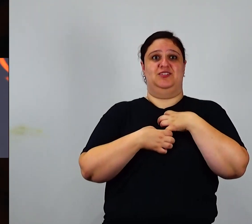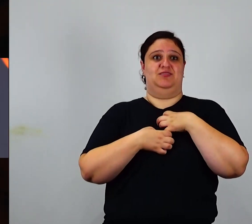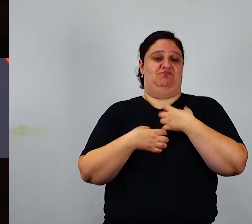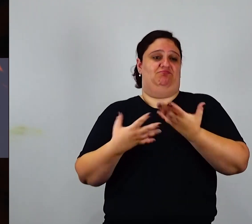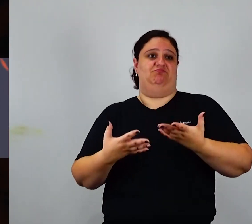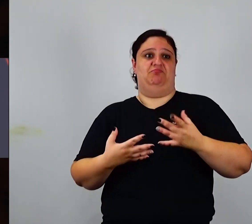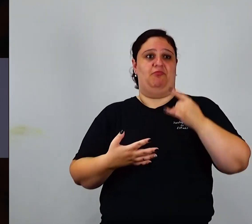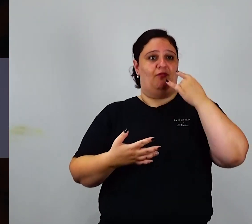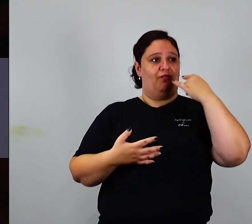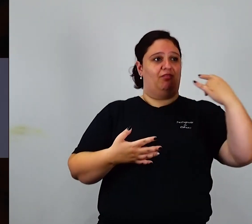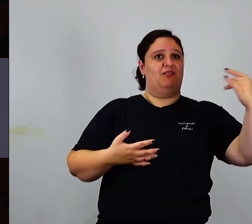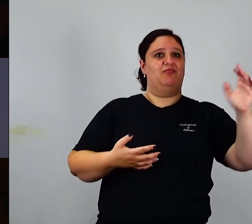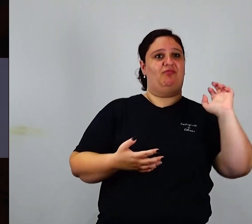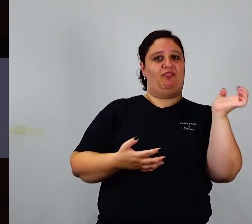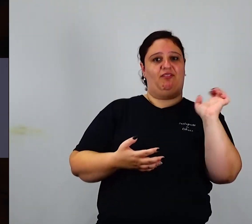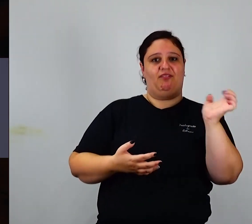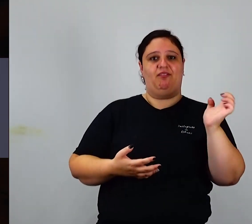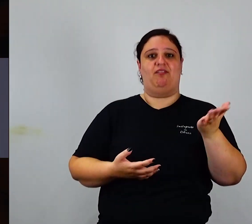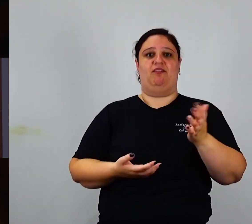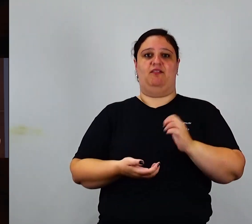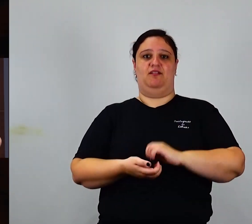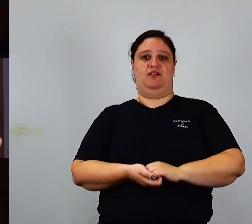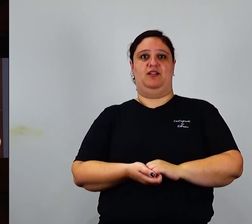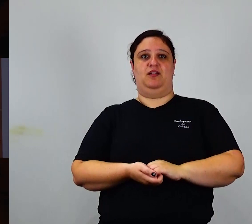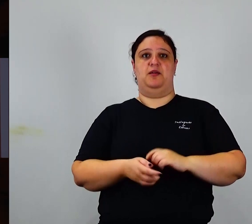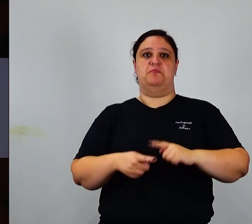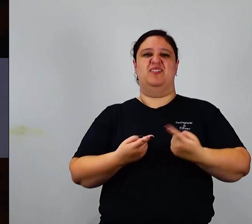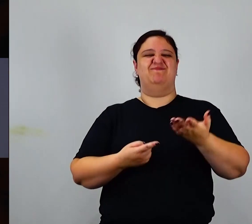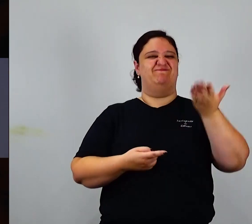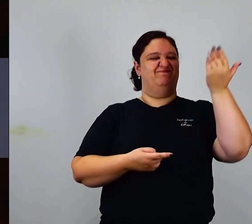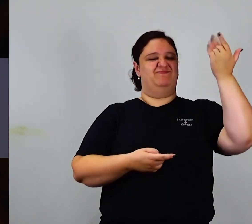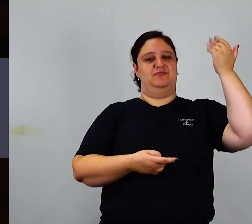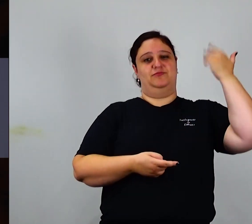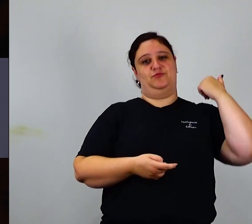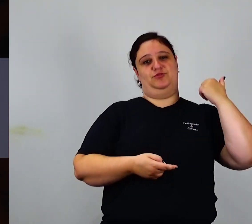seu sentimento, mas essa é uma foto antiga.